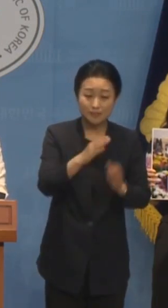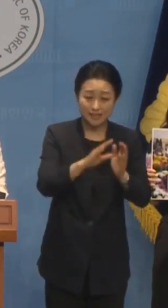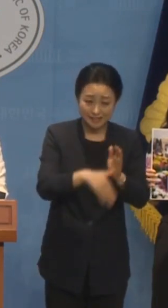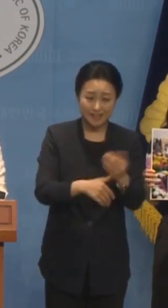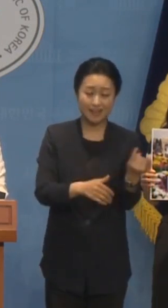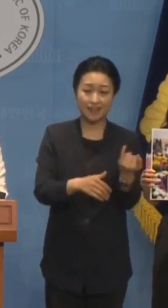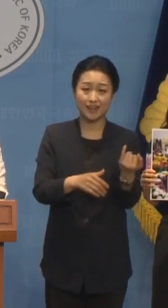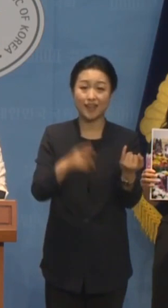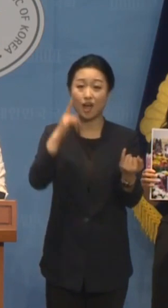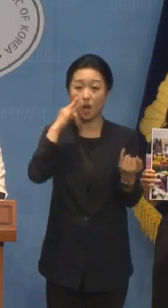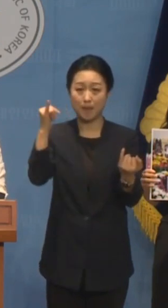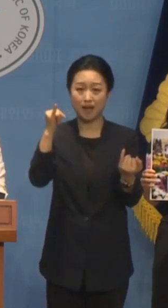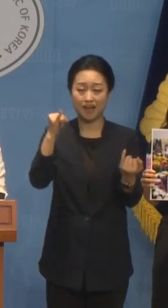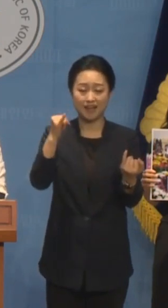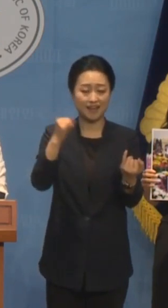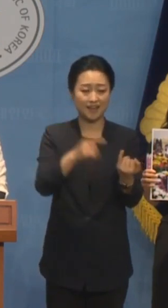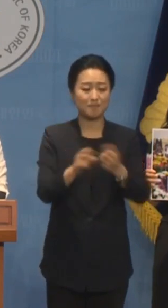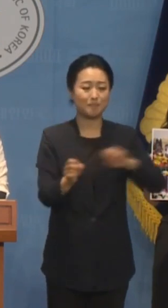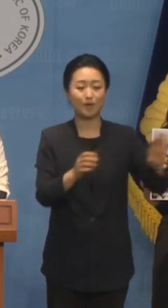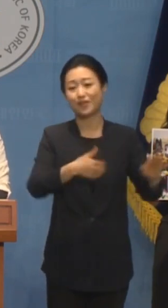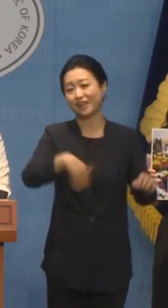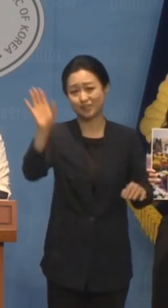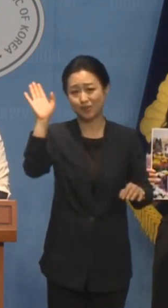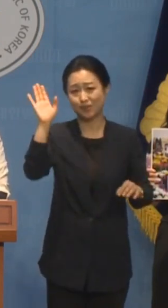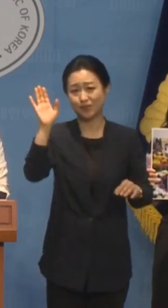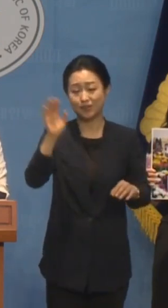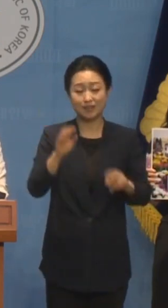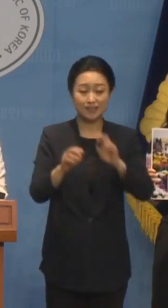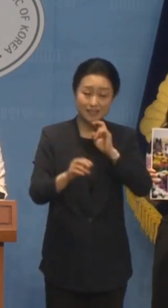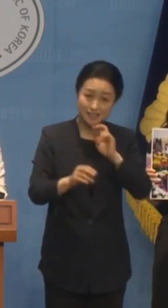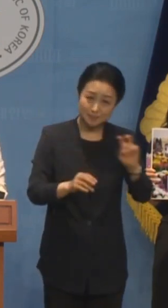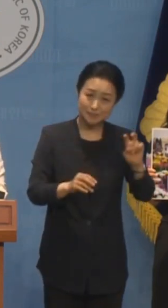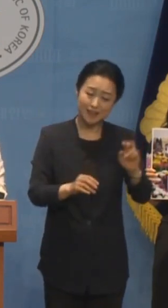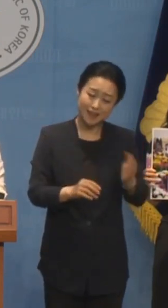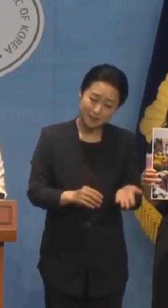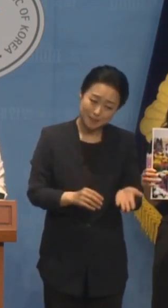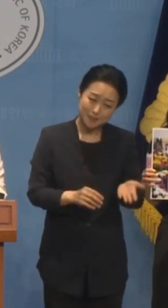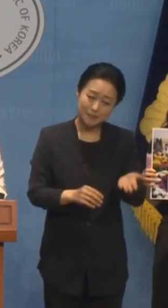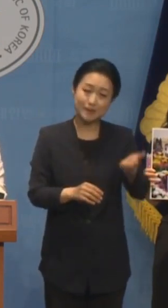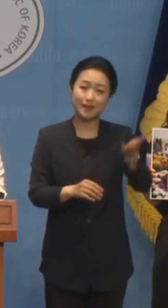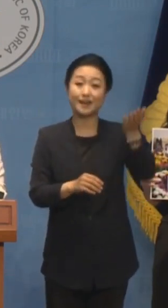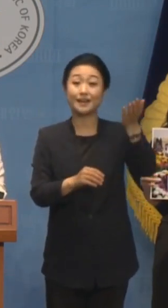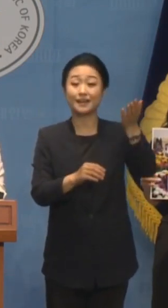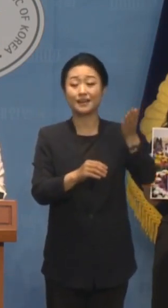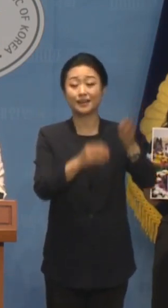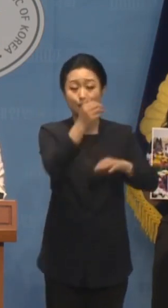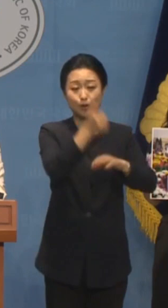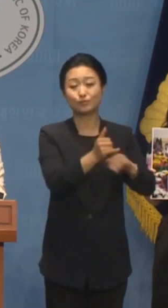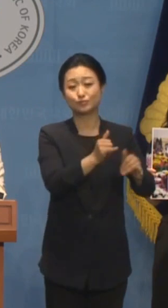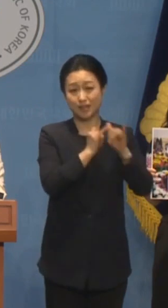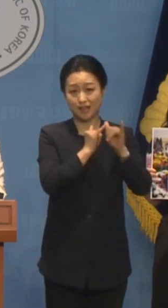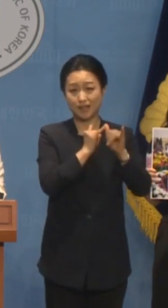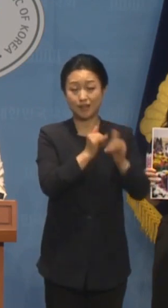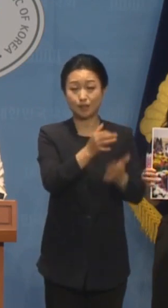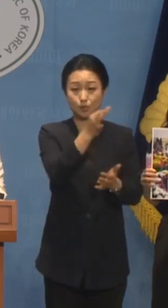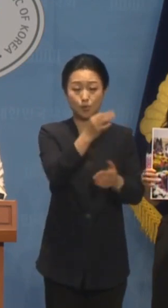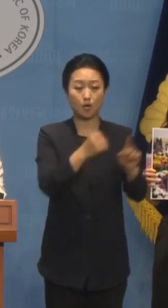떠났고 양육비도 주지 않은 채 구하라가 20대 중반이 되어 세상을 떠났고, 구하라가 남긴